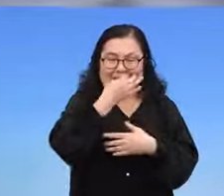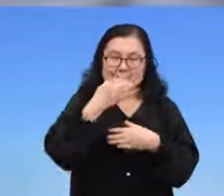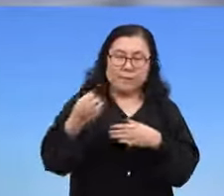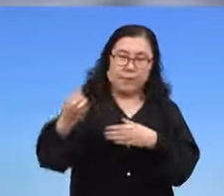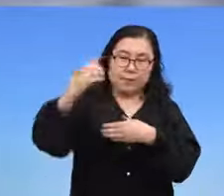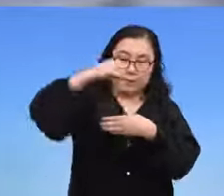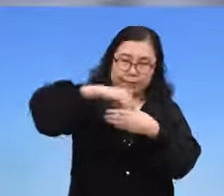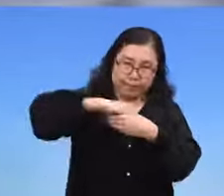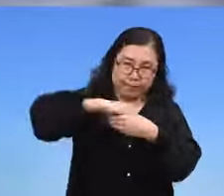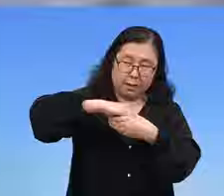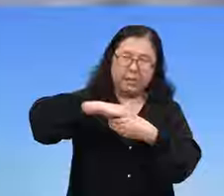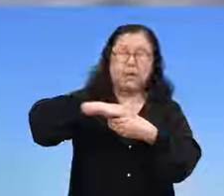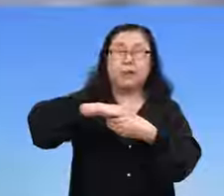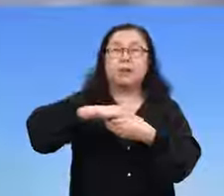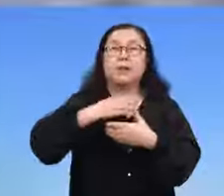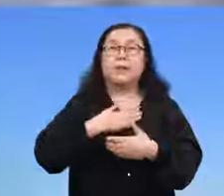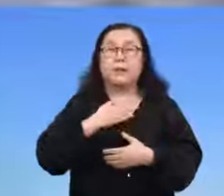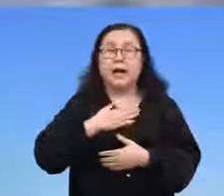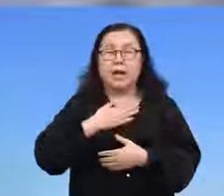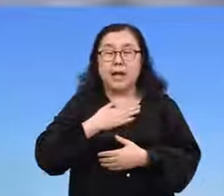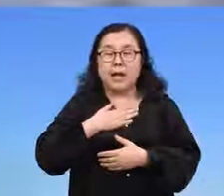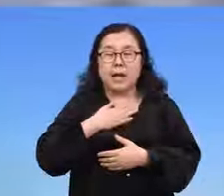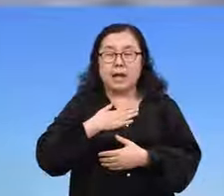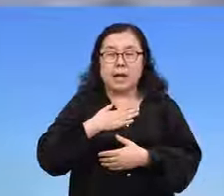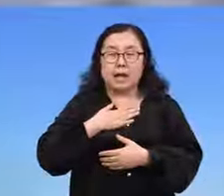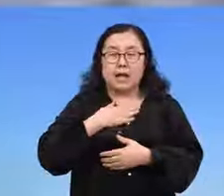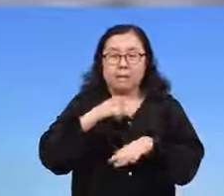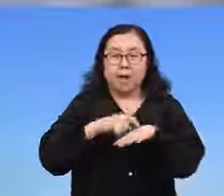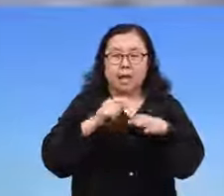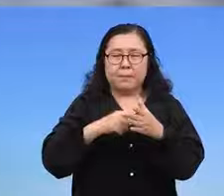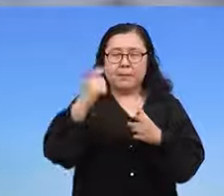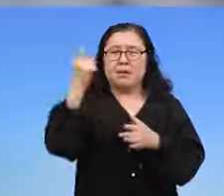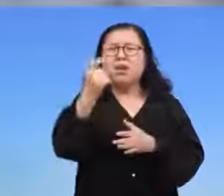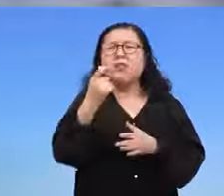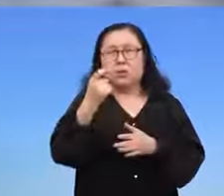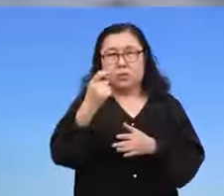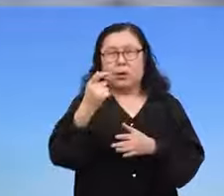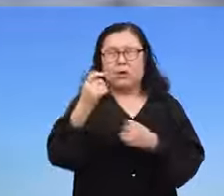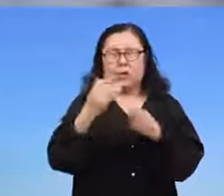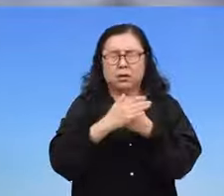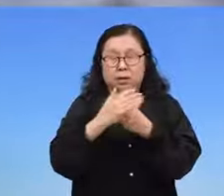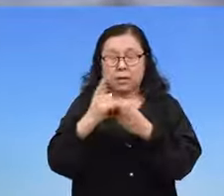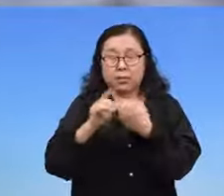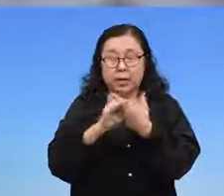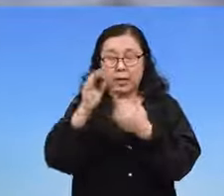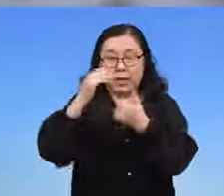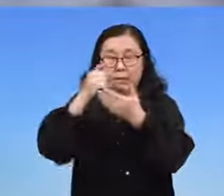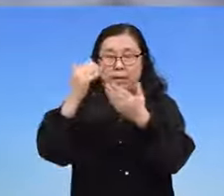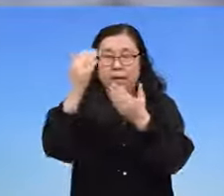경직이 되면 반드시 하나님 뜻을 구현하기가 어렵기 때문에 그렇습니다.